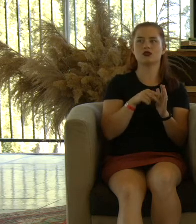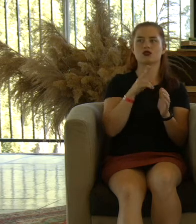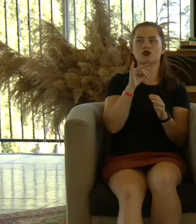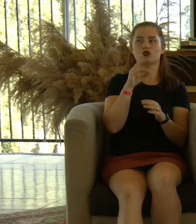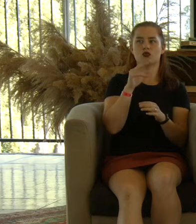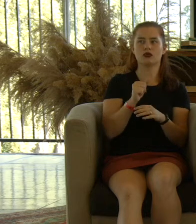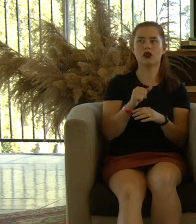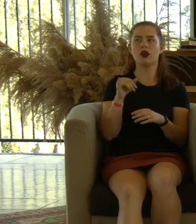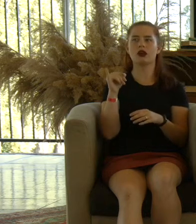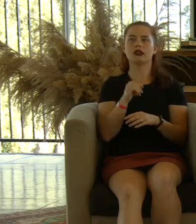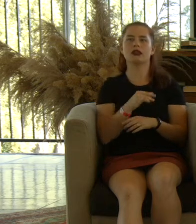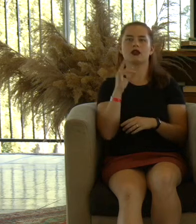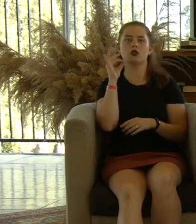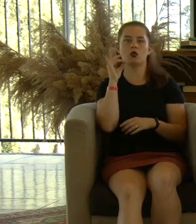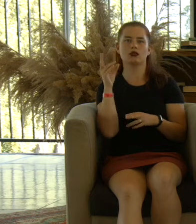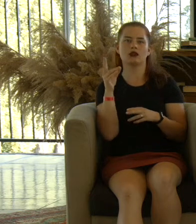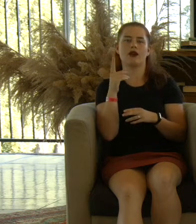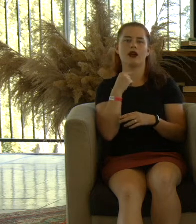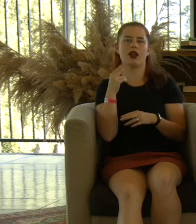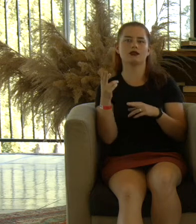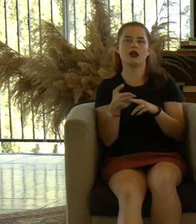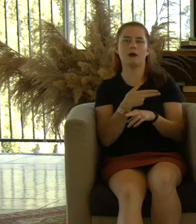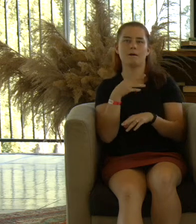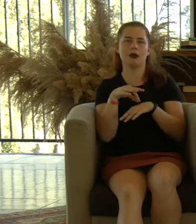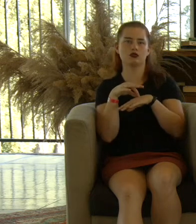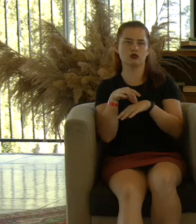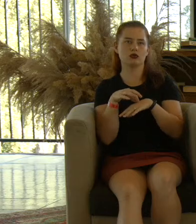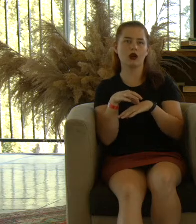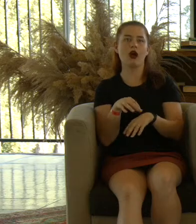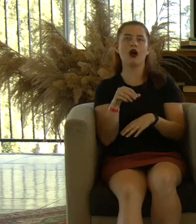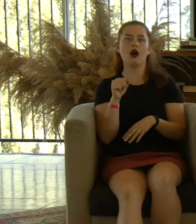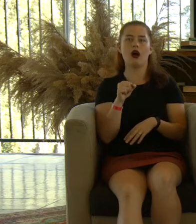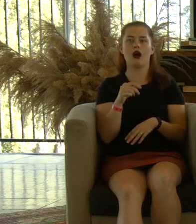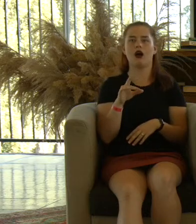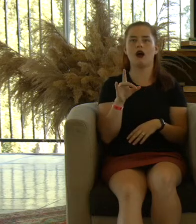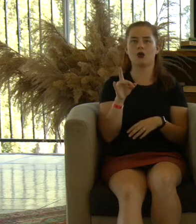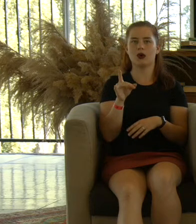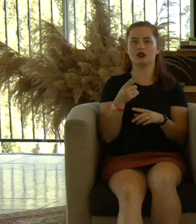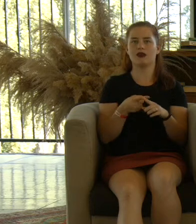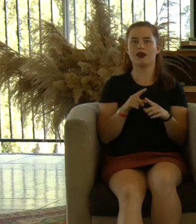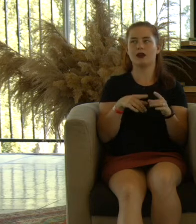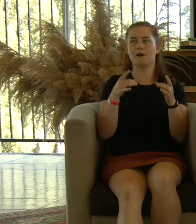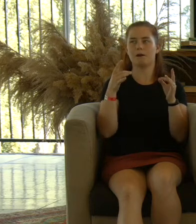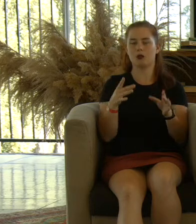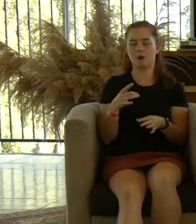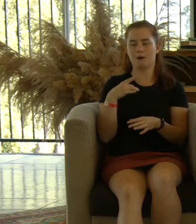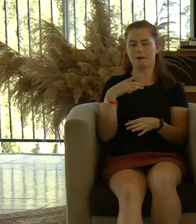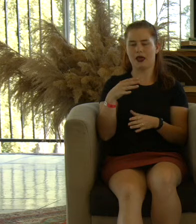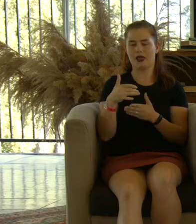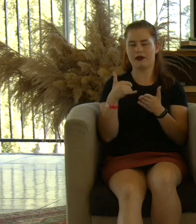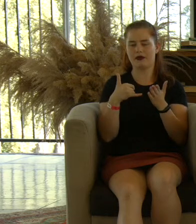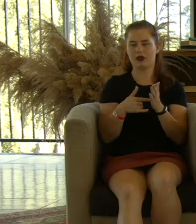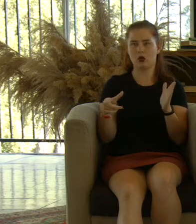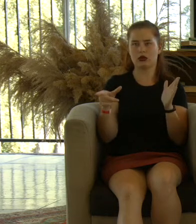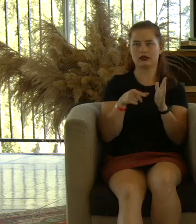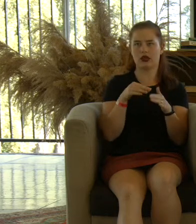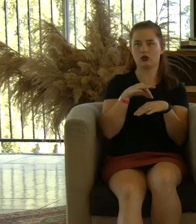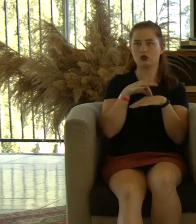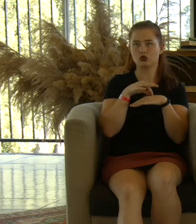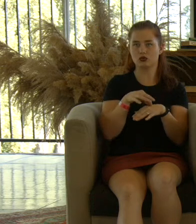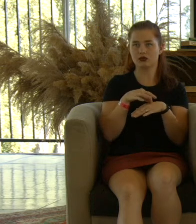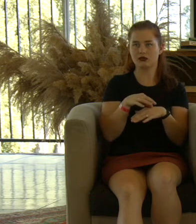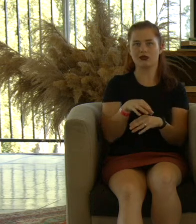– это красное без шкурки. И, соответственно, оранжевое – это просто белое вино со шкуркой. Это просто